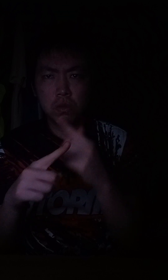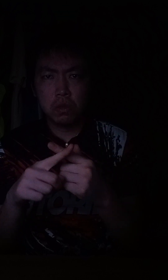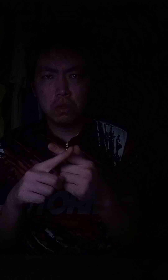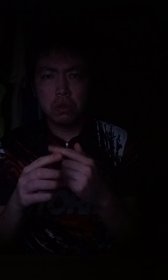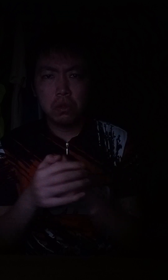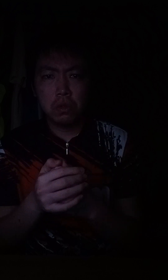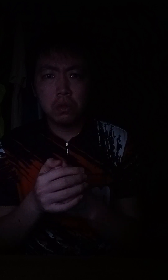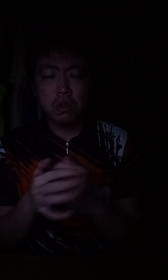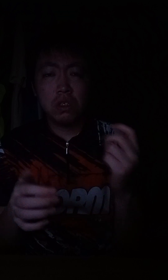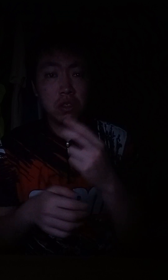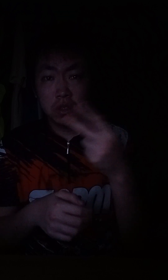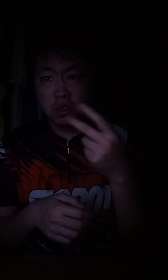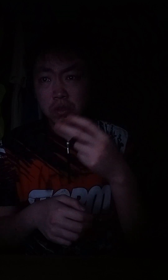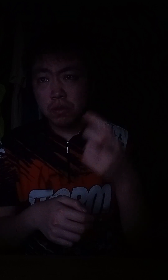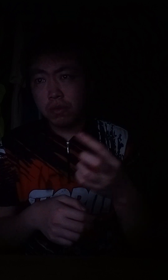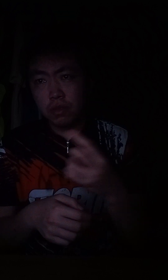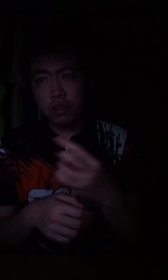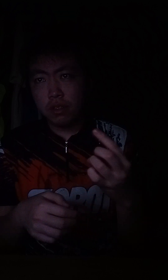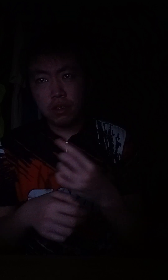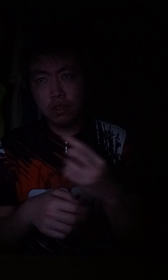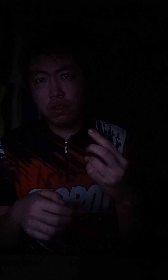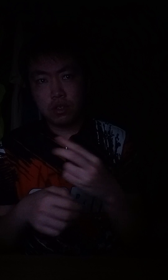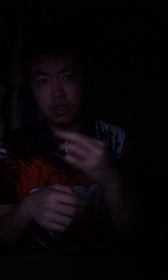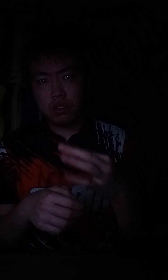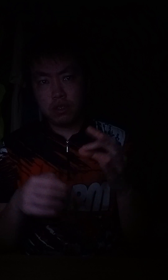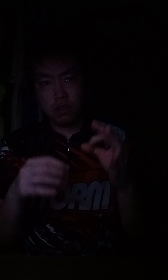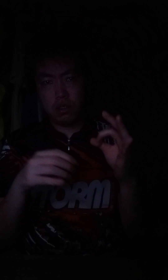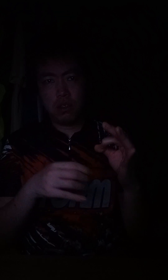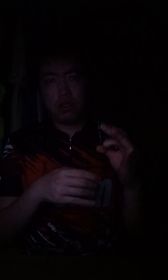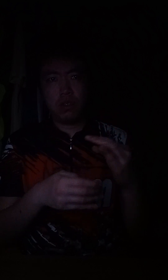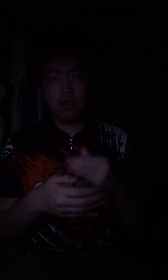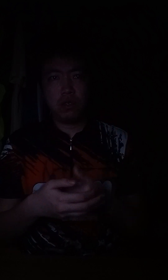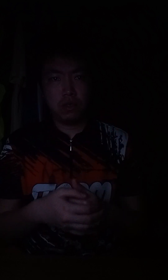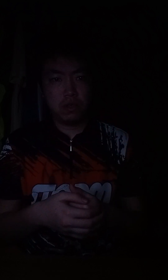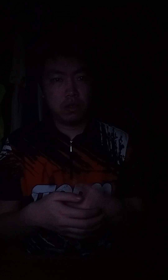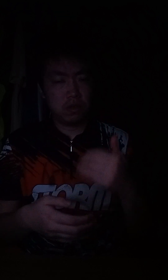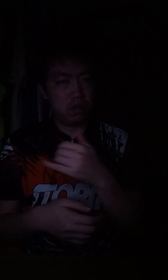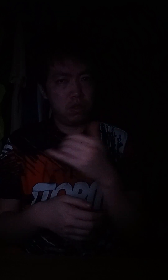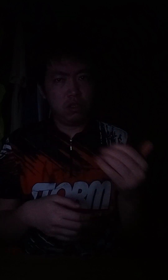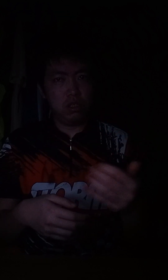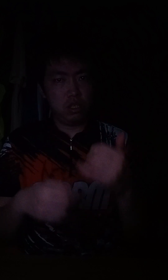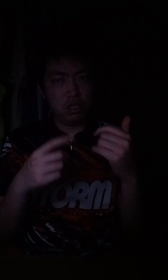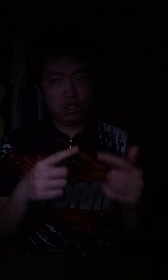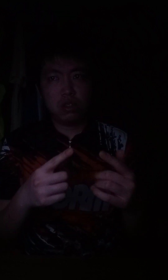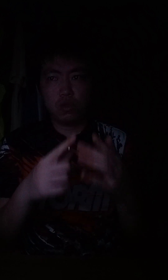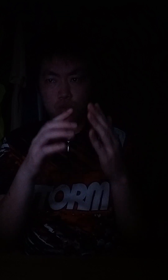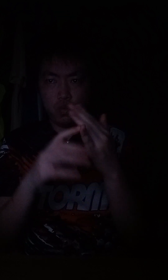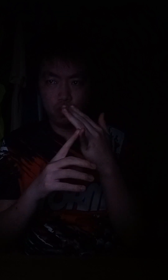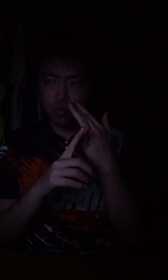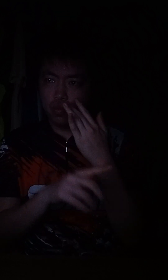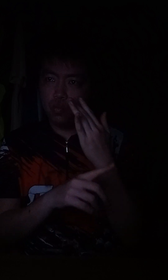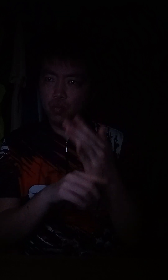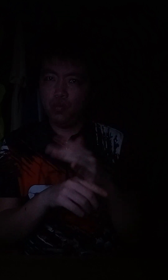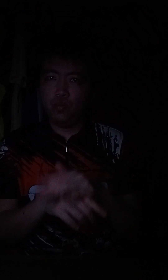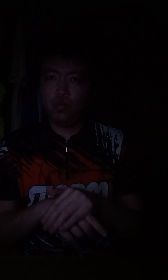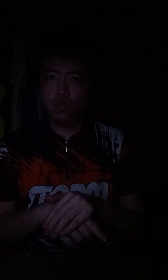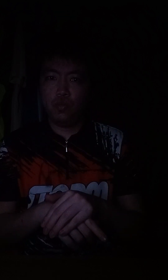일반 버스에 준하는 처우를 인정해주고 그 노동의 가치를 인정해 주는 거를 고민을 해야 되는데